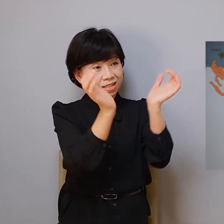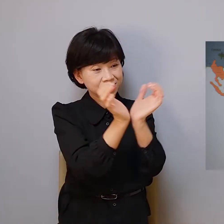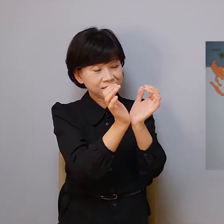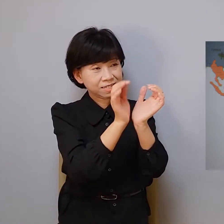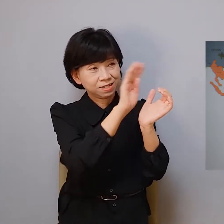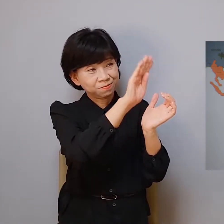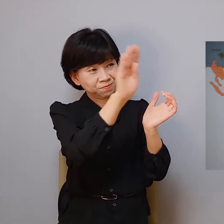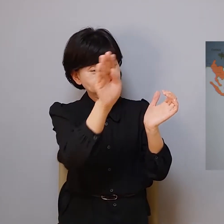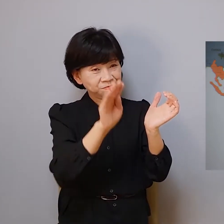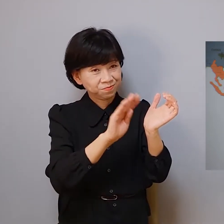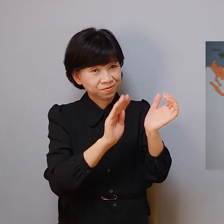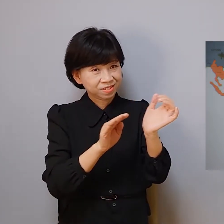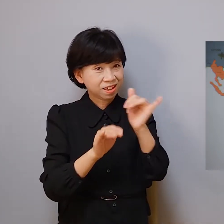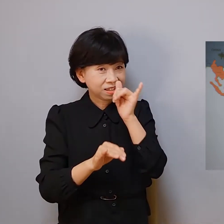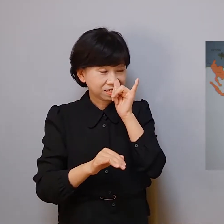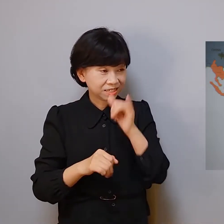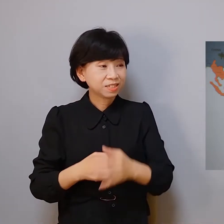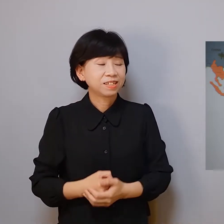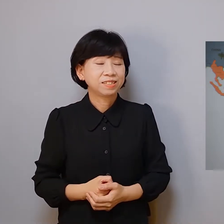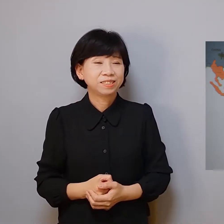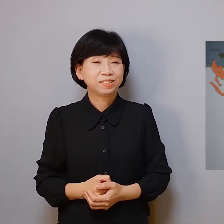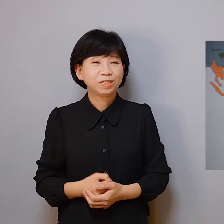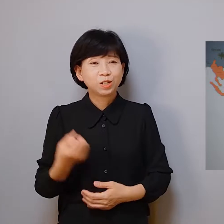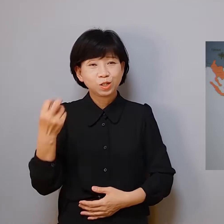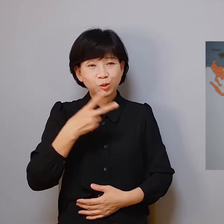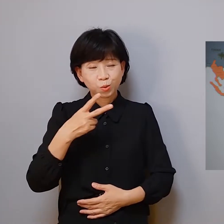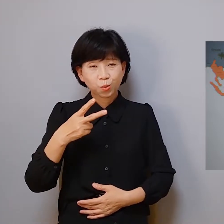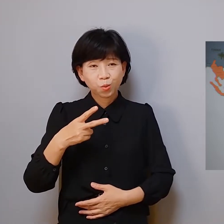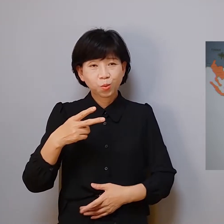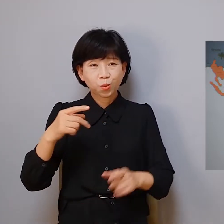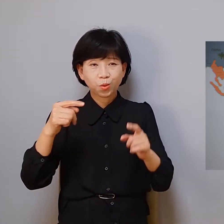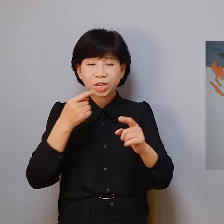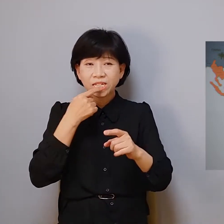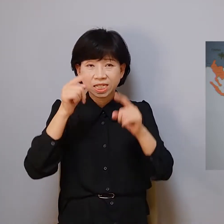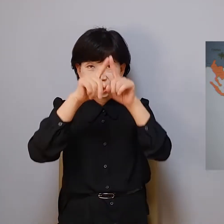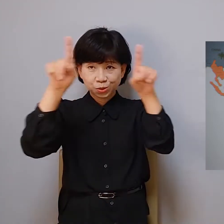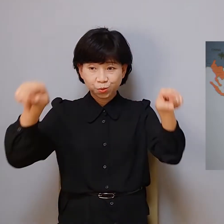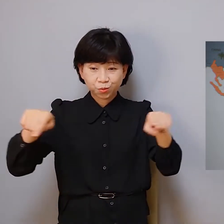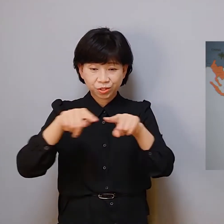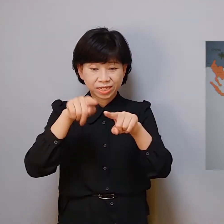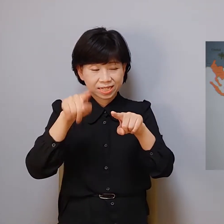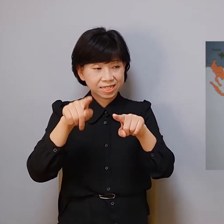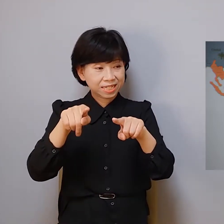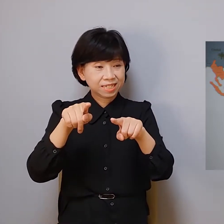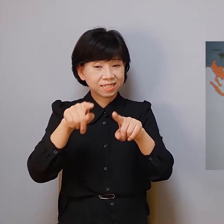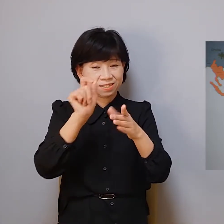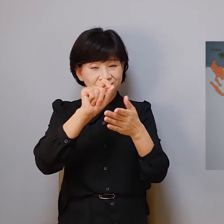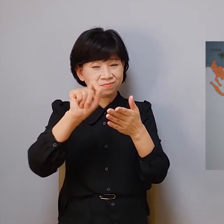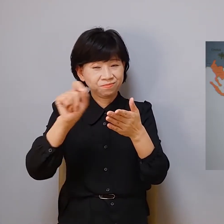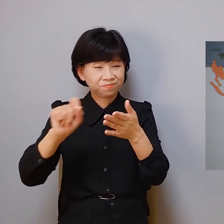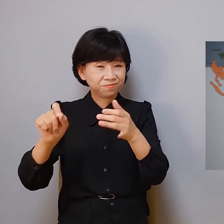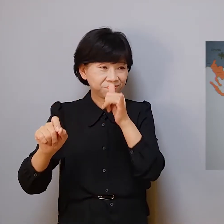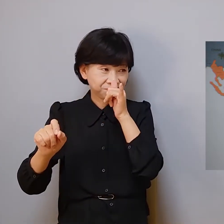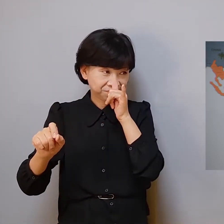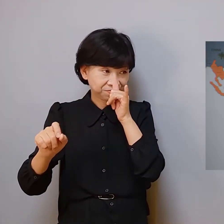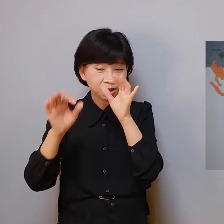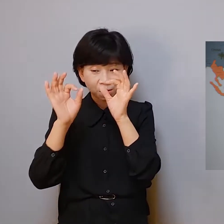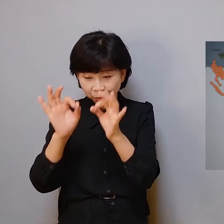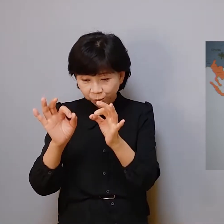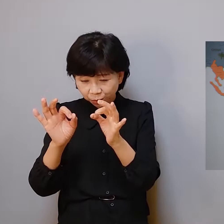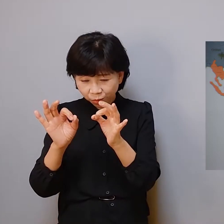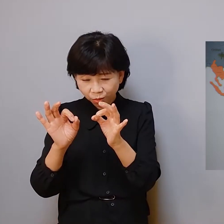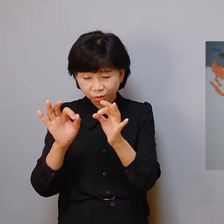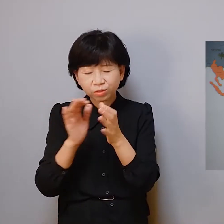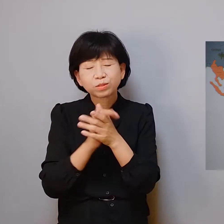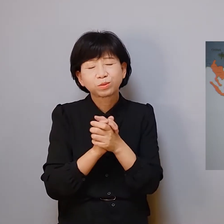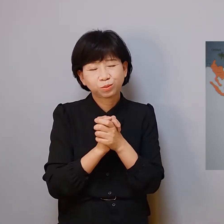있고, 그 로비에 이렇게 A4 한 장으로 다 우리 VIP의 성함들이 적혀져 있습니다. 여러분들이 보시고